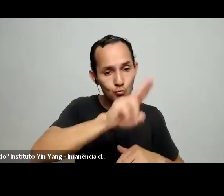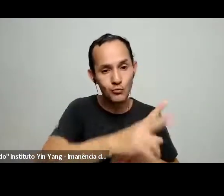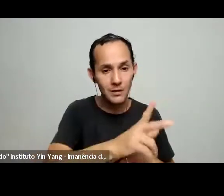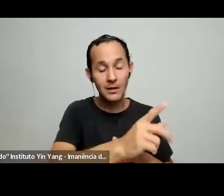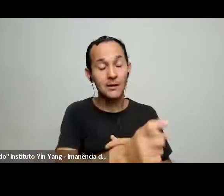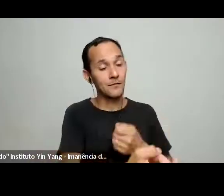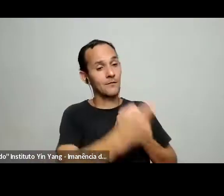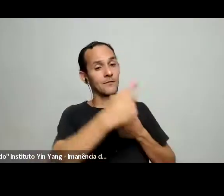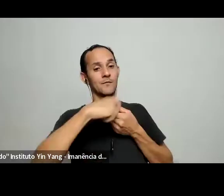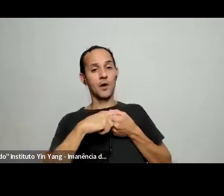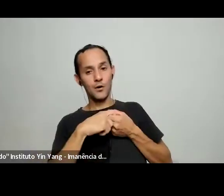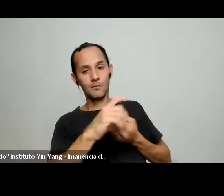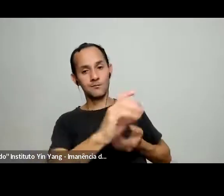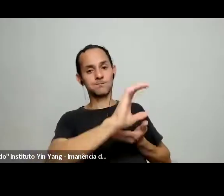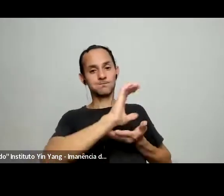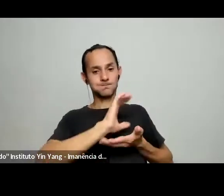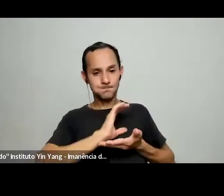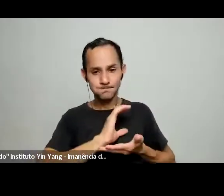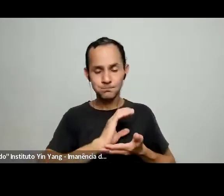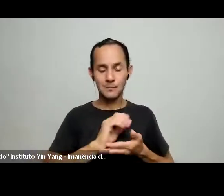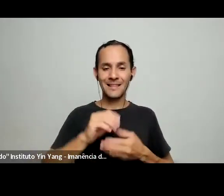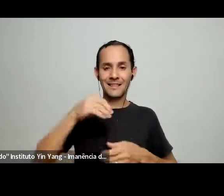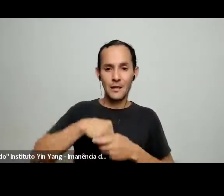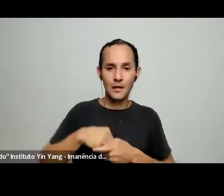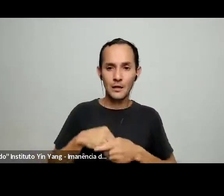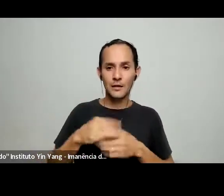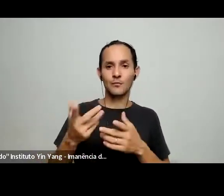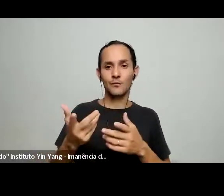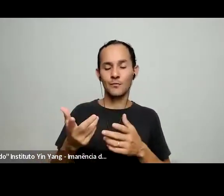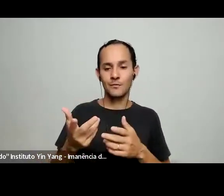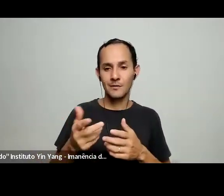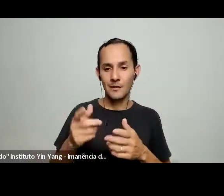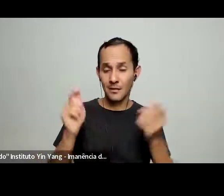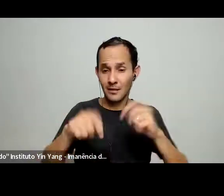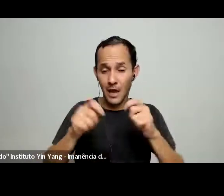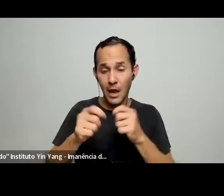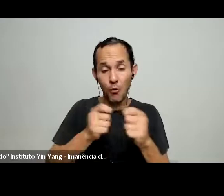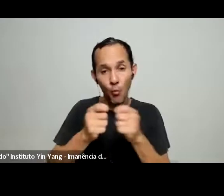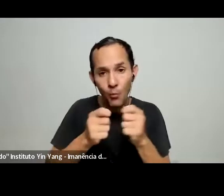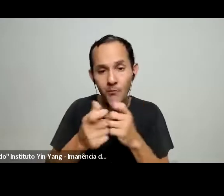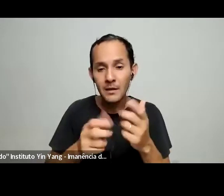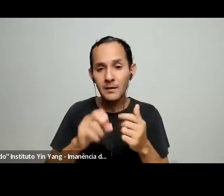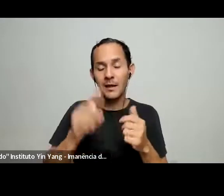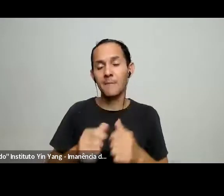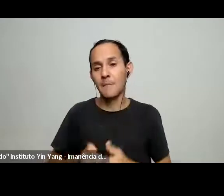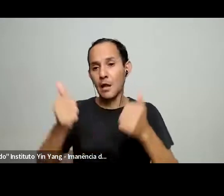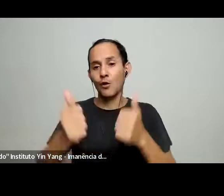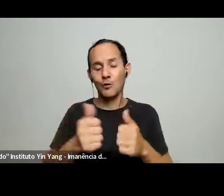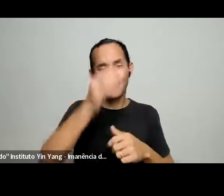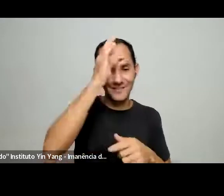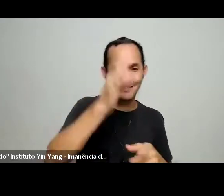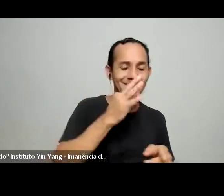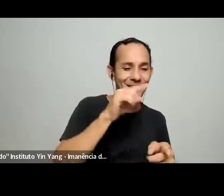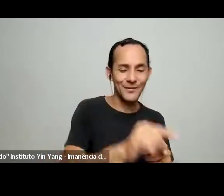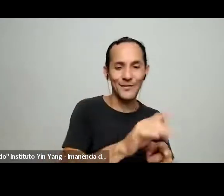retorna o suficiente dentro do modelo de saúde, economiza o suficiente, é melhor do que as intervenções padrão